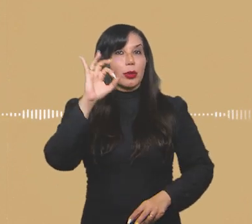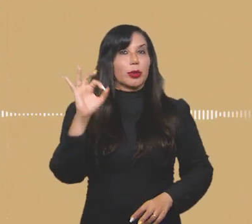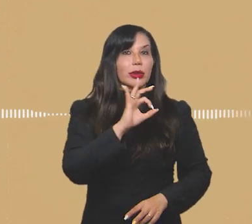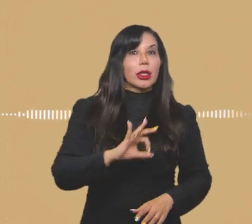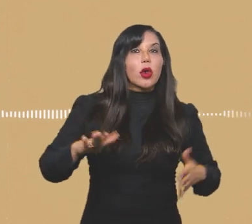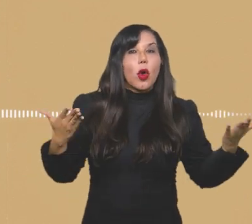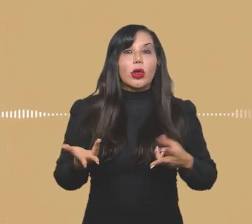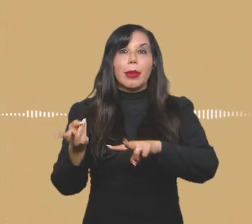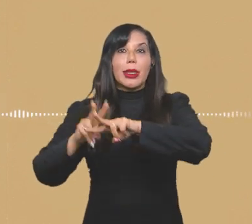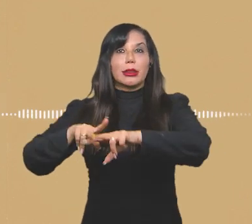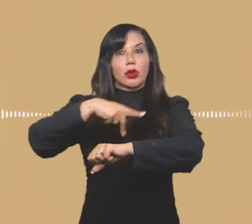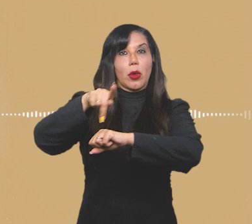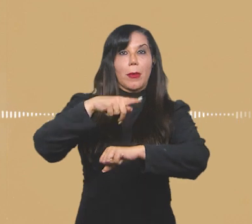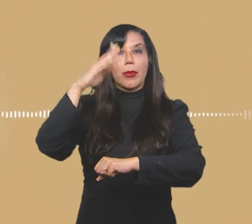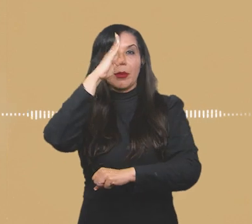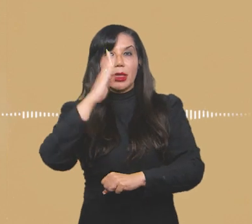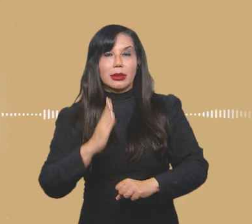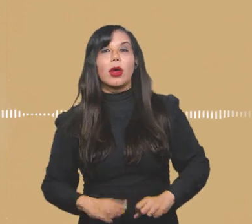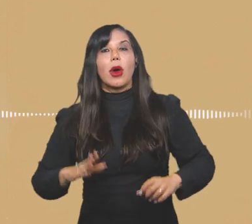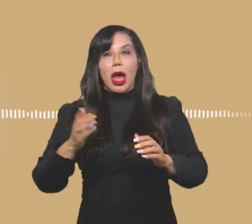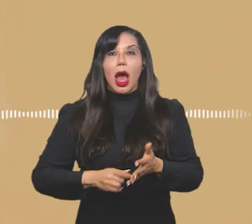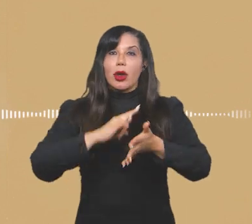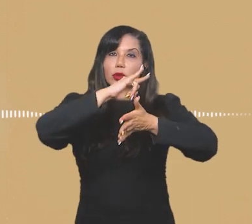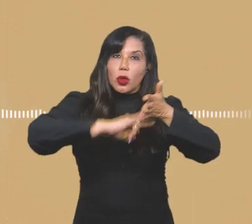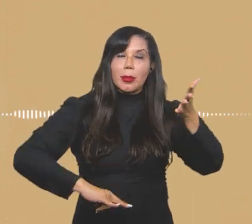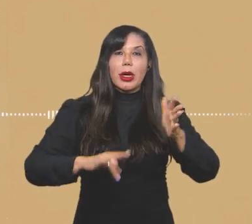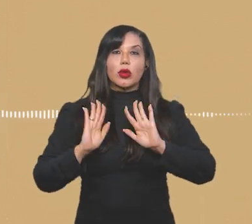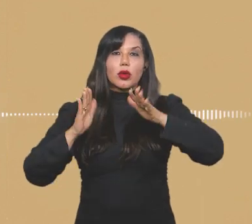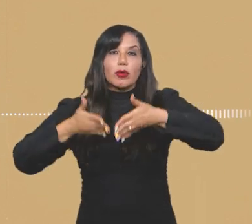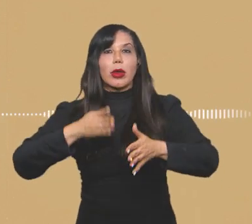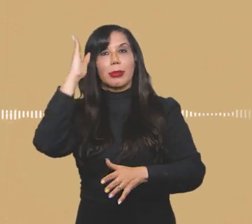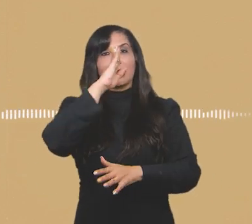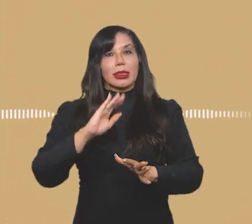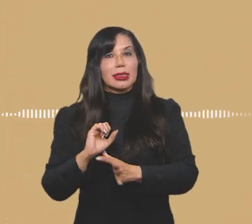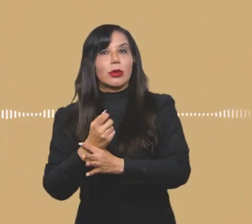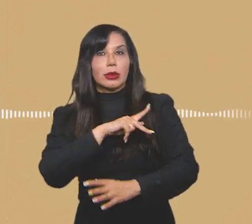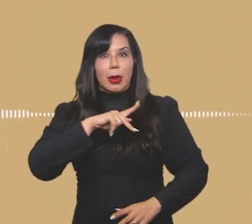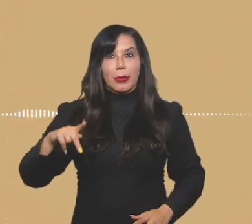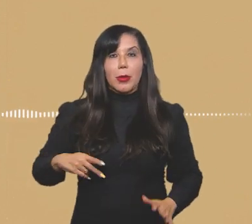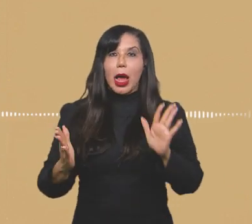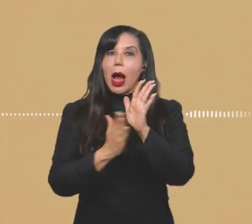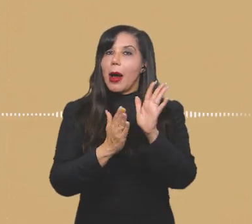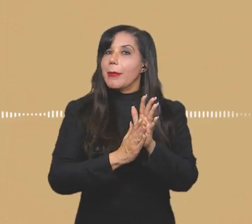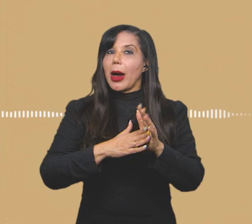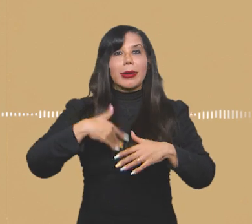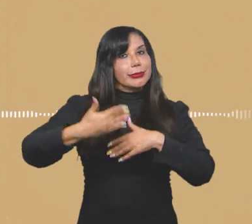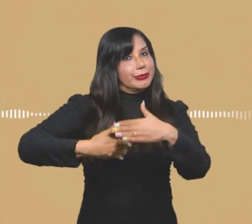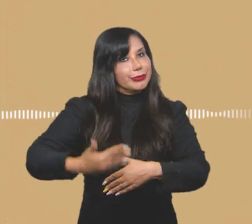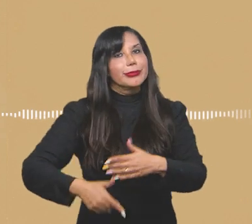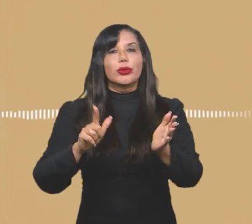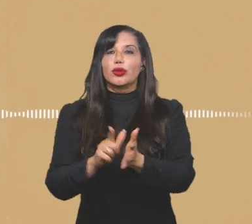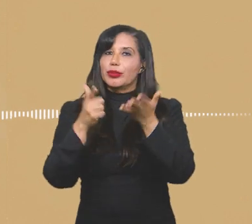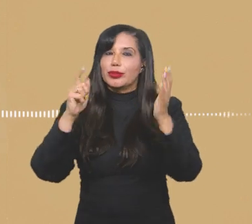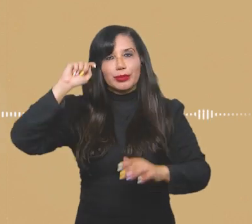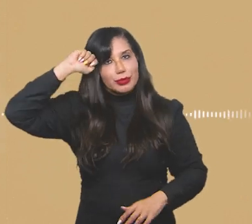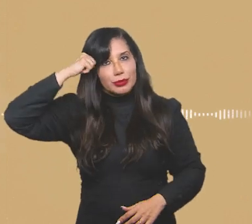68% dos que estão hoje em presídios no país, segundo o anuário do Fórum Brasileiro de Segurança Pública. A pauta é uma constante na imprensa